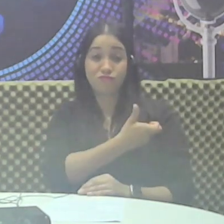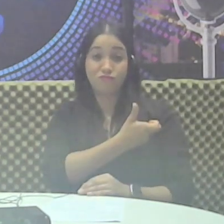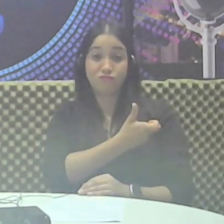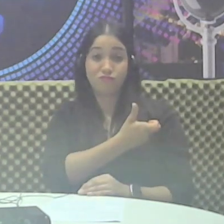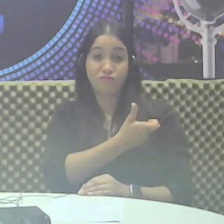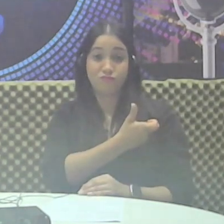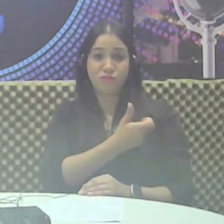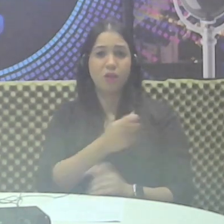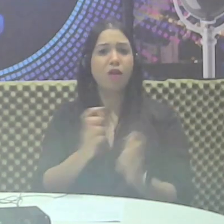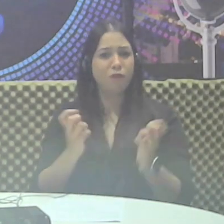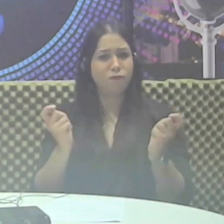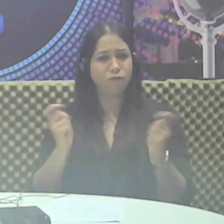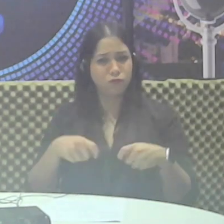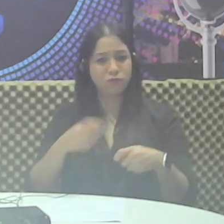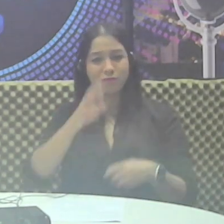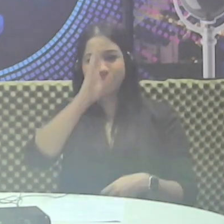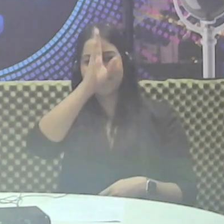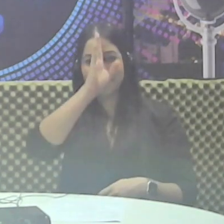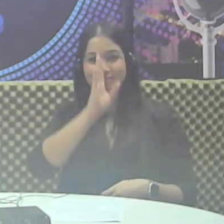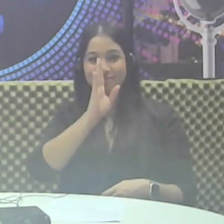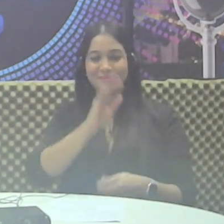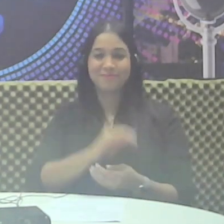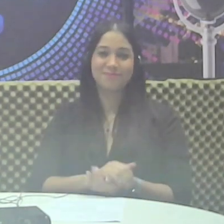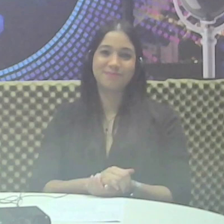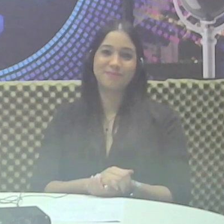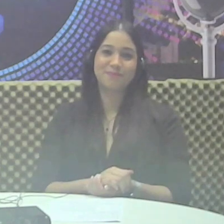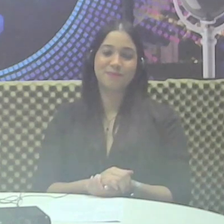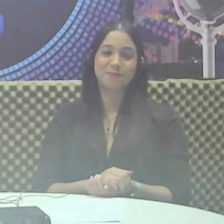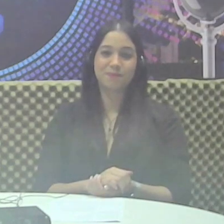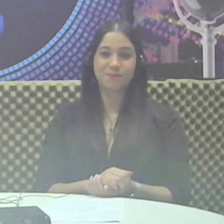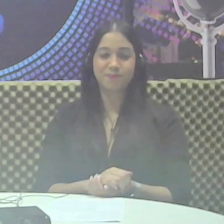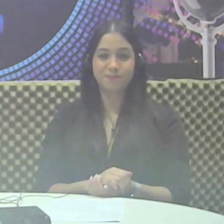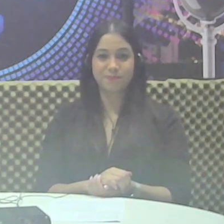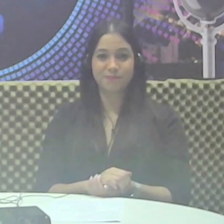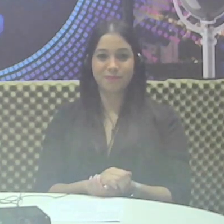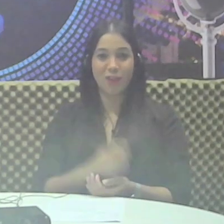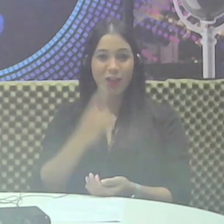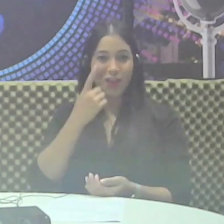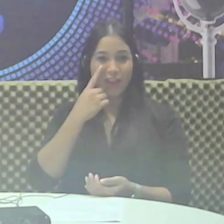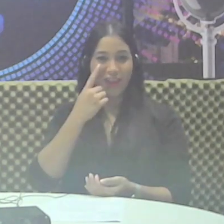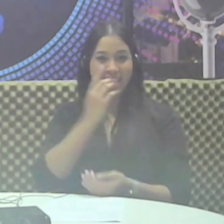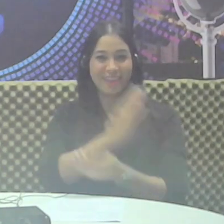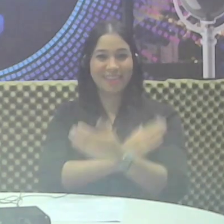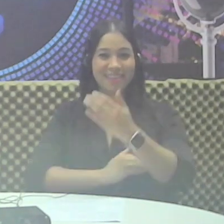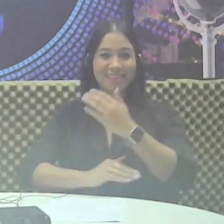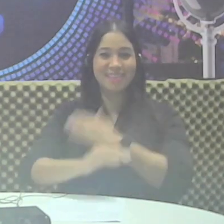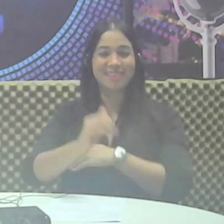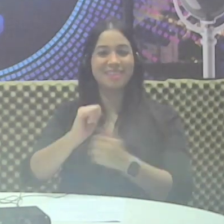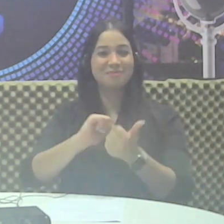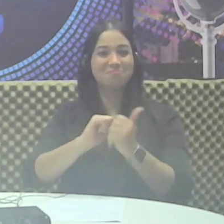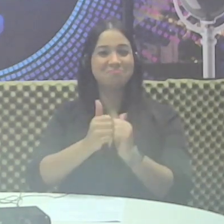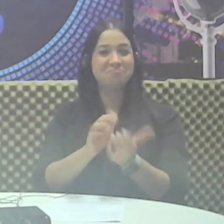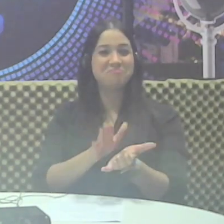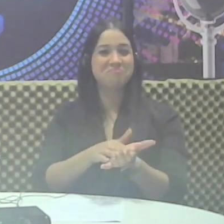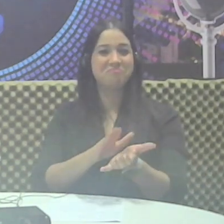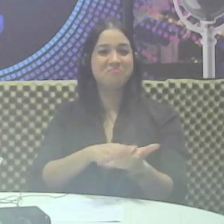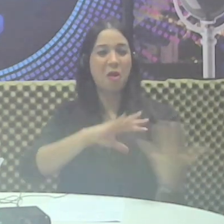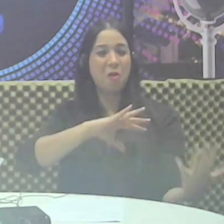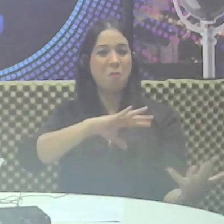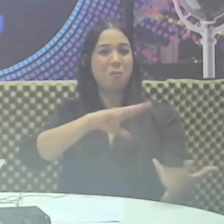Vacina funciona e é gratuita. E olha os nossos para-atletas fazendo bonito mundo